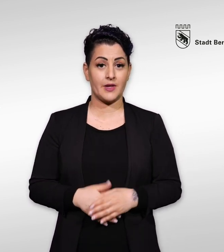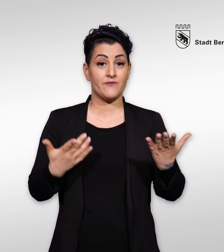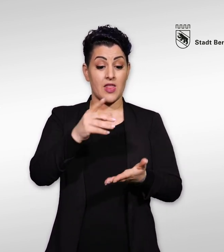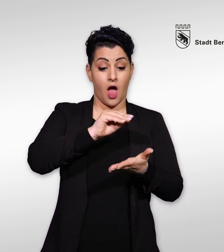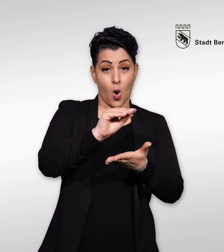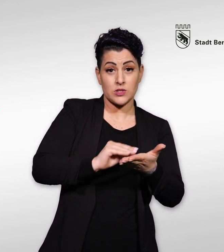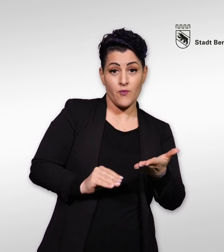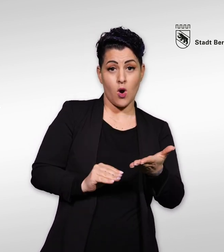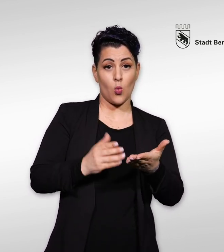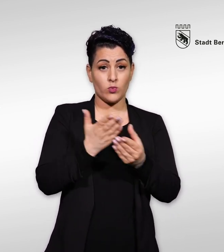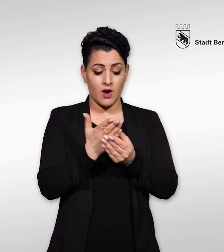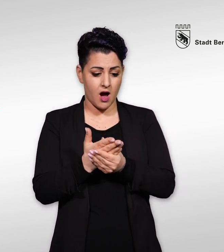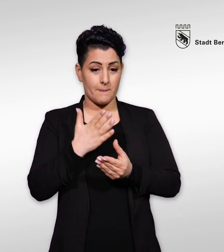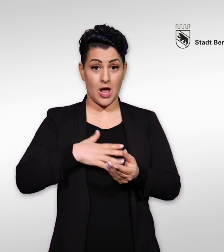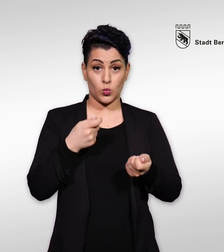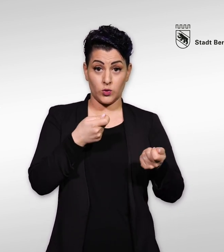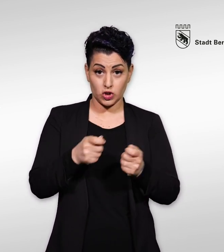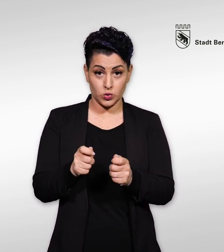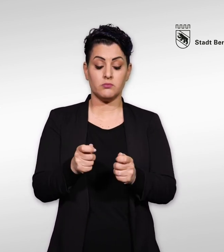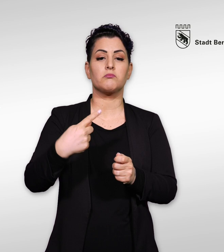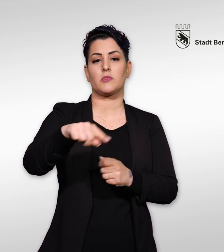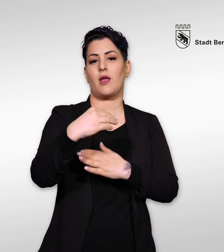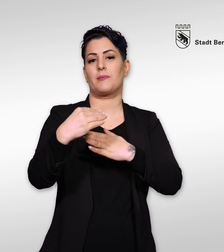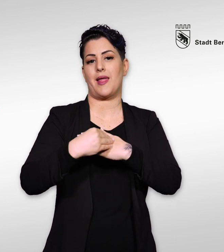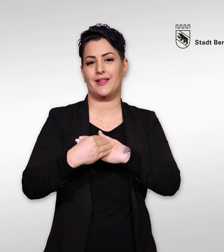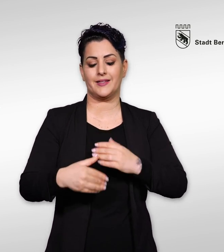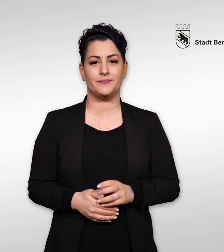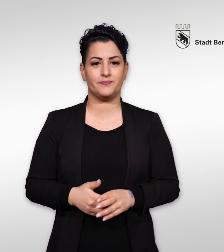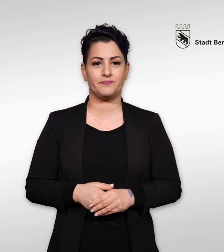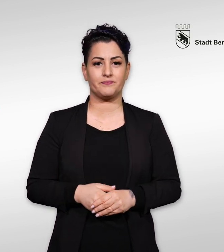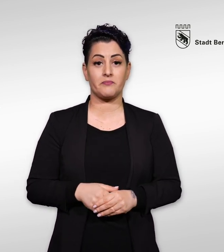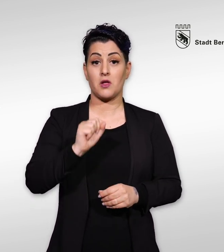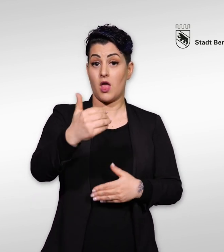Sie können sich auch bei uns melden, wenn Sie Unterstützung beim Ausfüllen der Unterlagen benötigen.